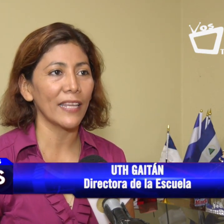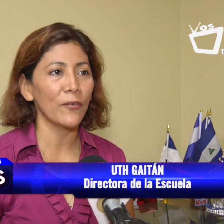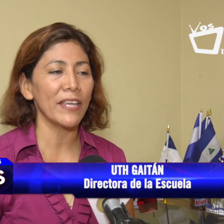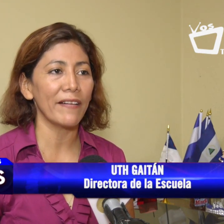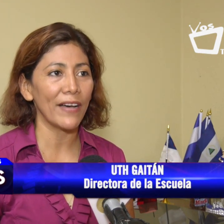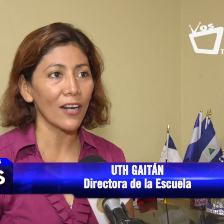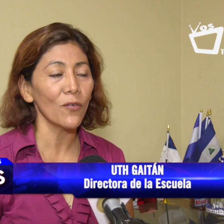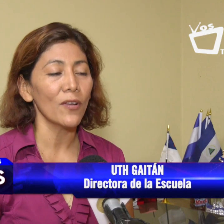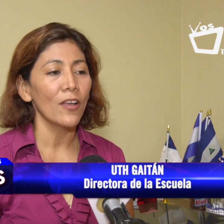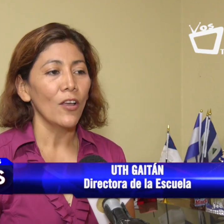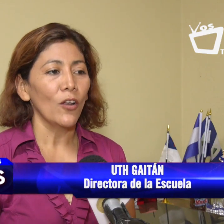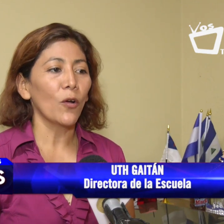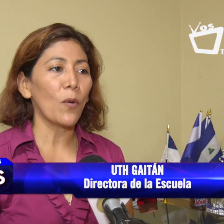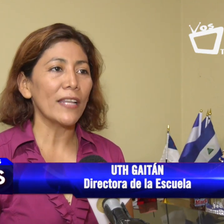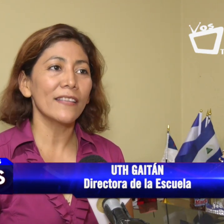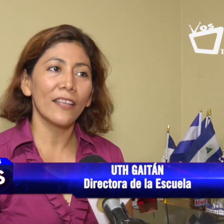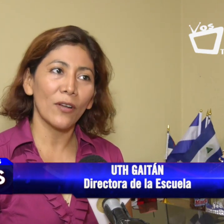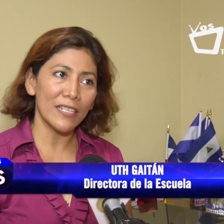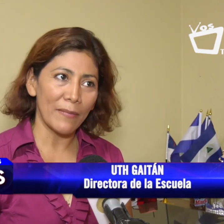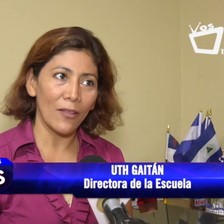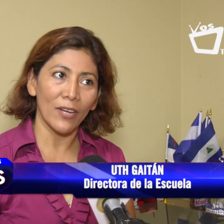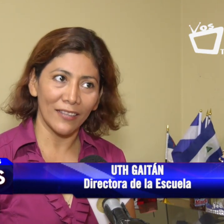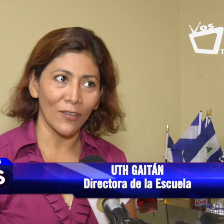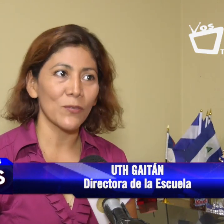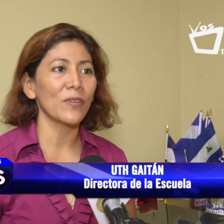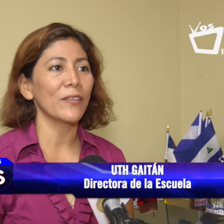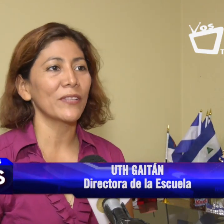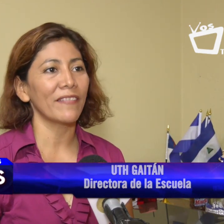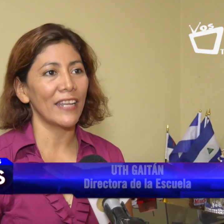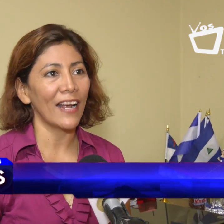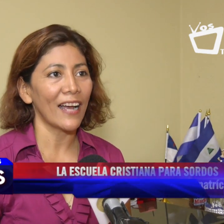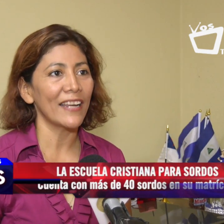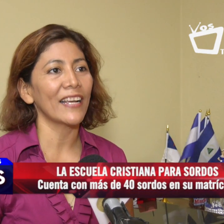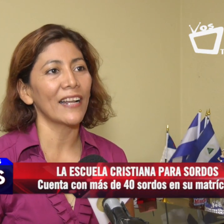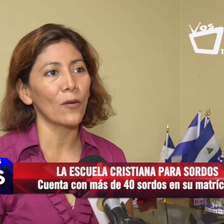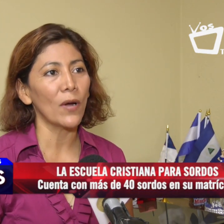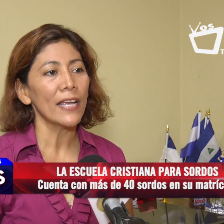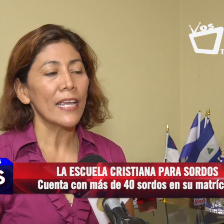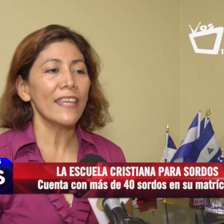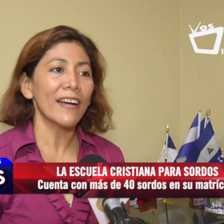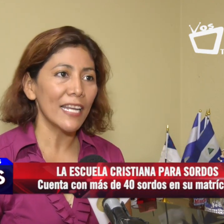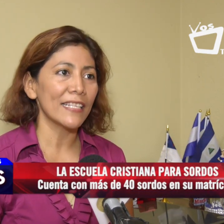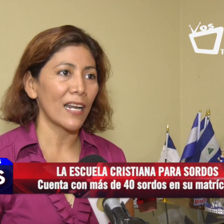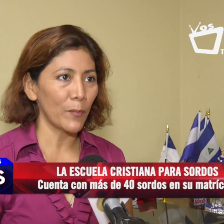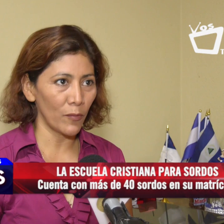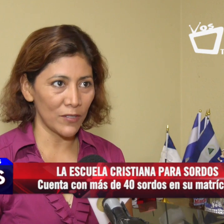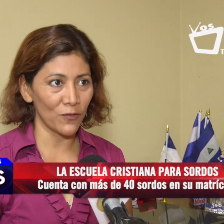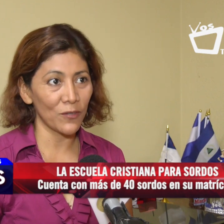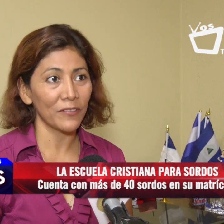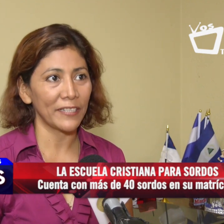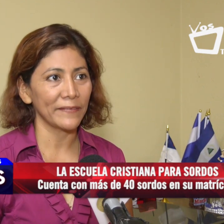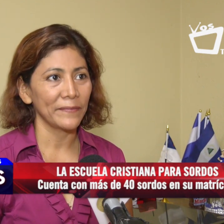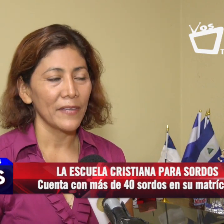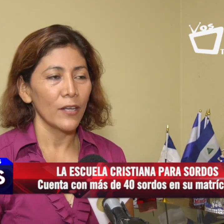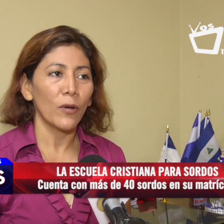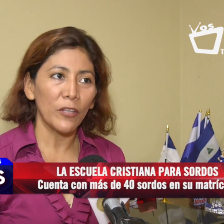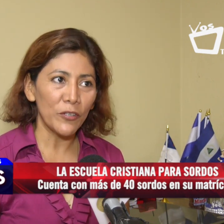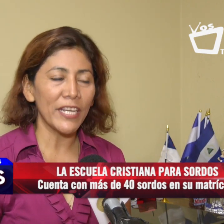Mateo y Eva Barlow, los cuales enteran el llamado en Estados Unidos de venir acá Nicaragua y evangelizar a la población sorda. Cuando ellos